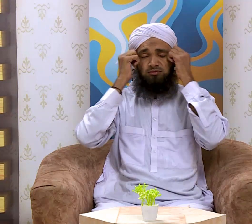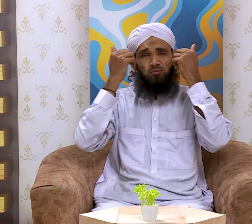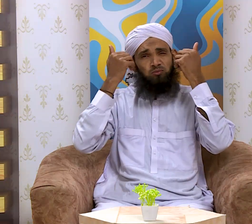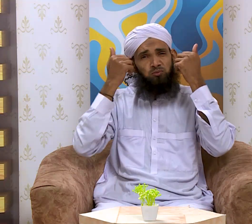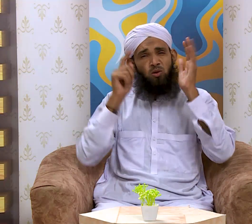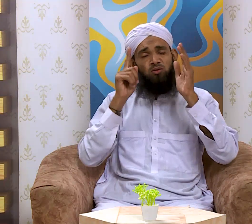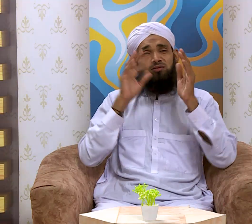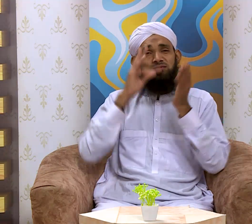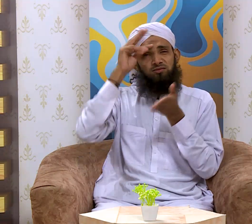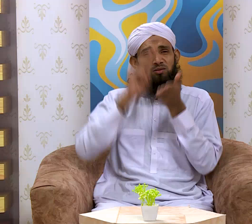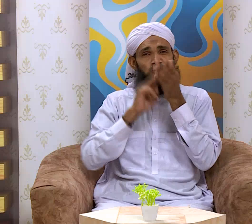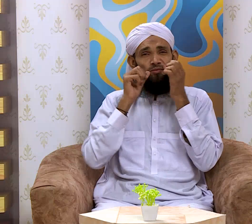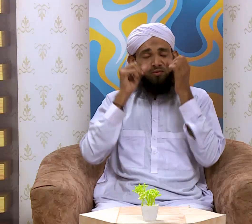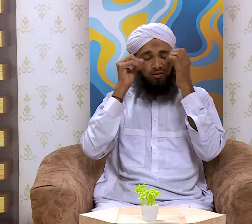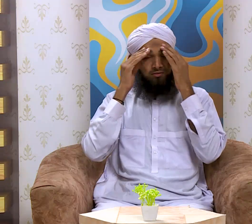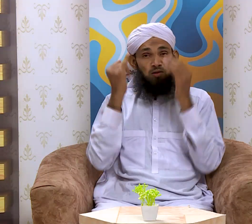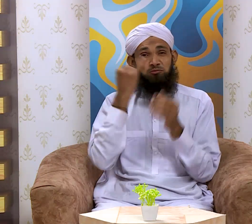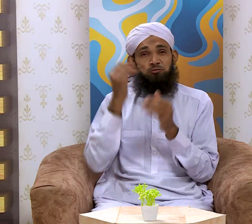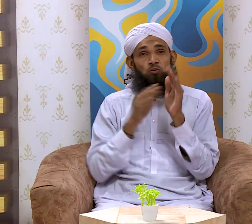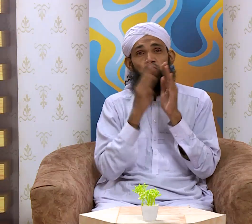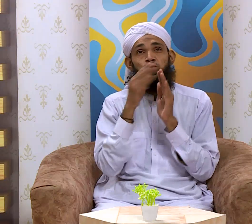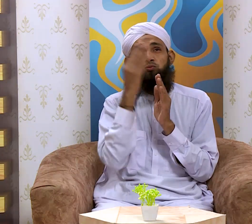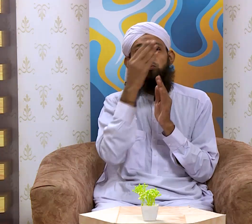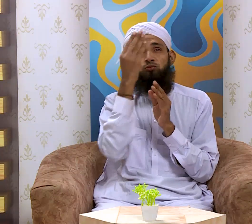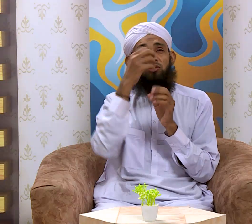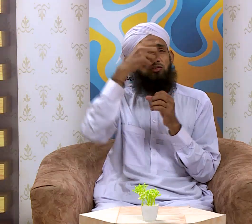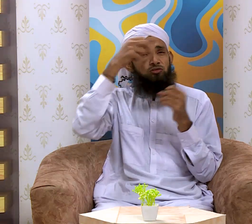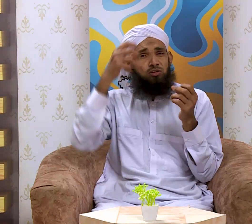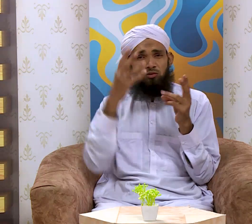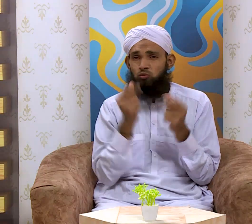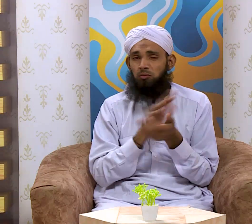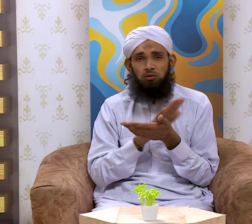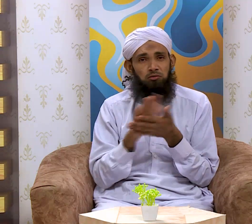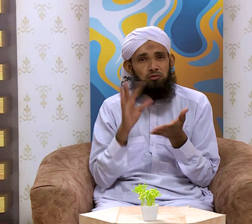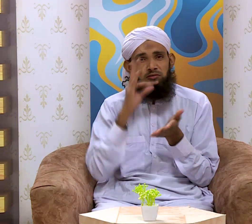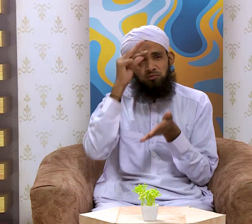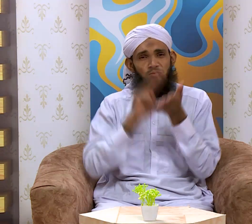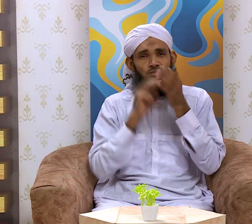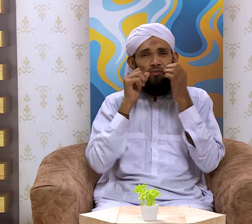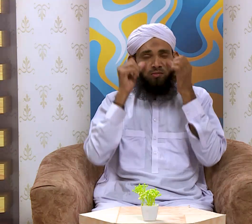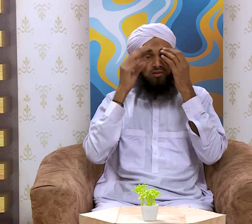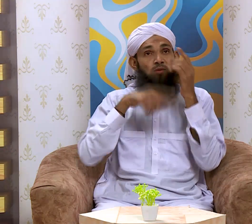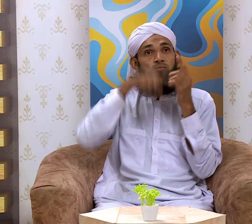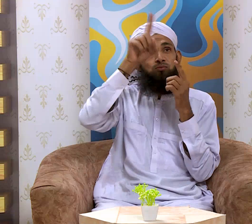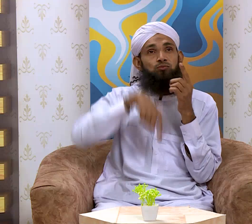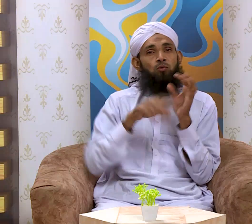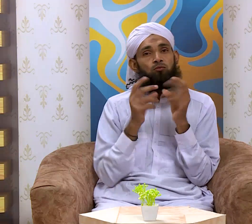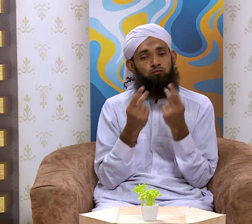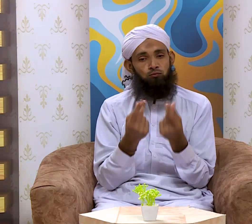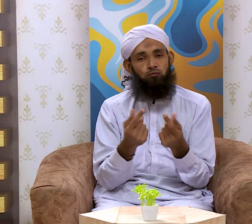کے ابھی نہ تاروں کی چھاؤں بدلی کہ نور کے تڑکے آ لیے تھے۔ سبحان اللہ۔ اللہ پاک نے اپنے